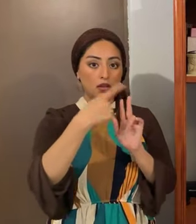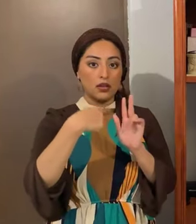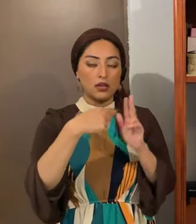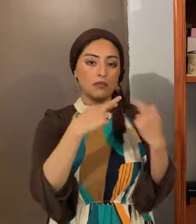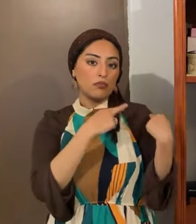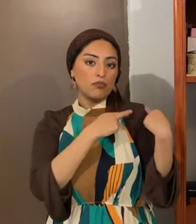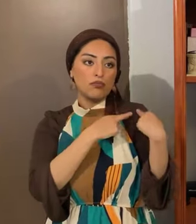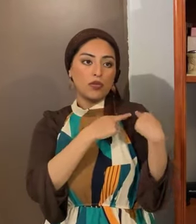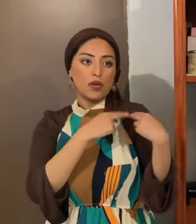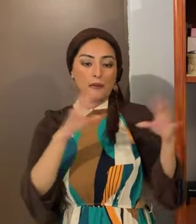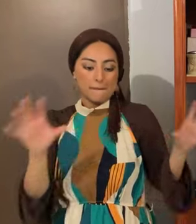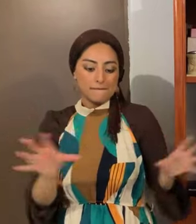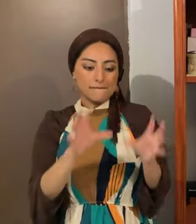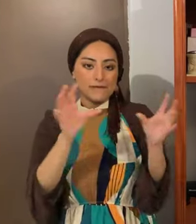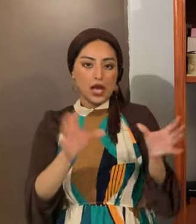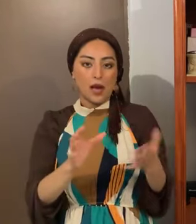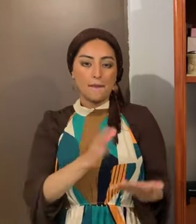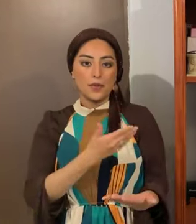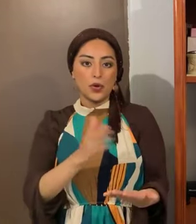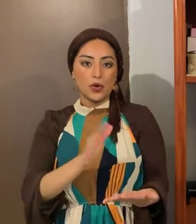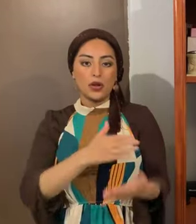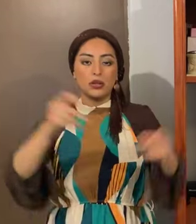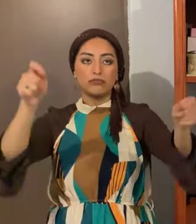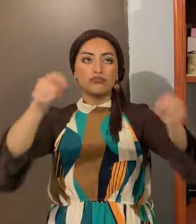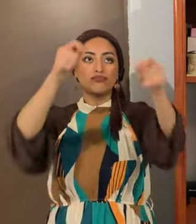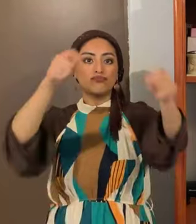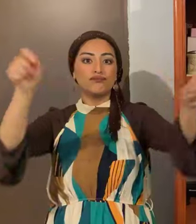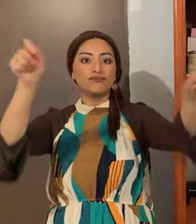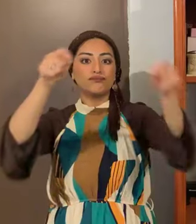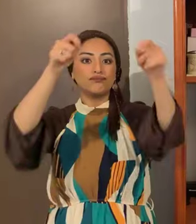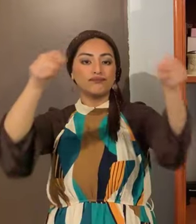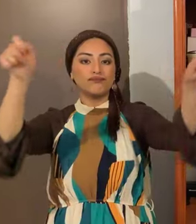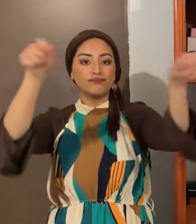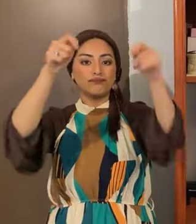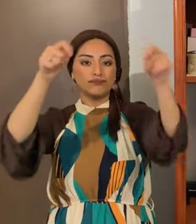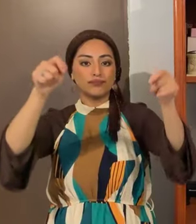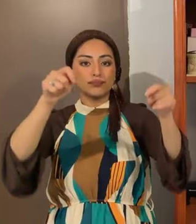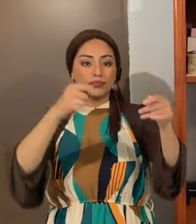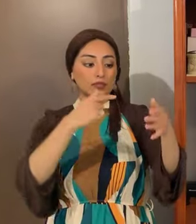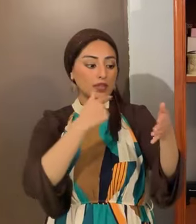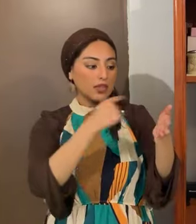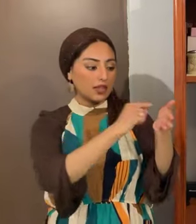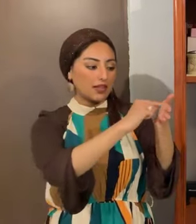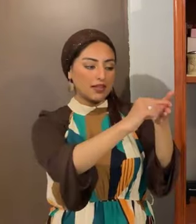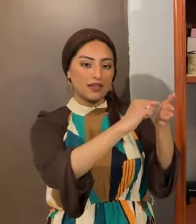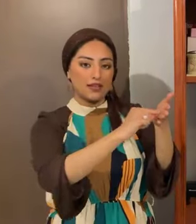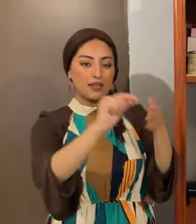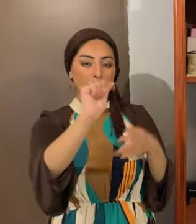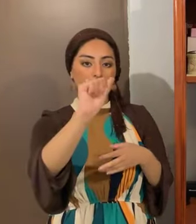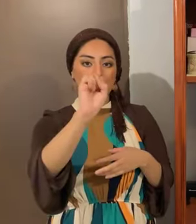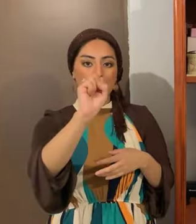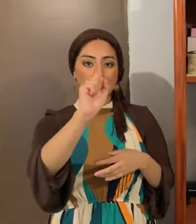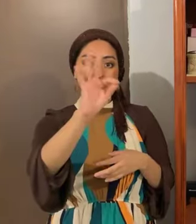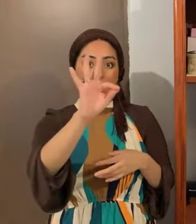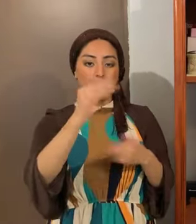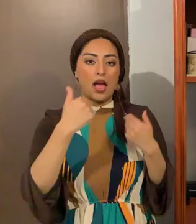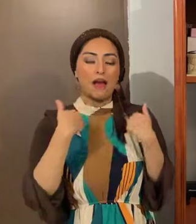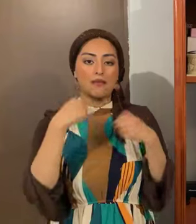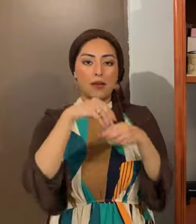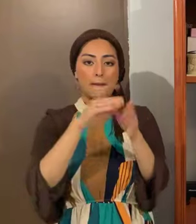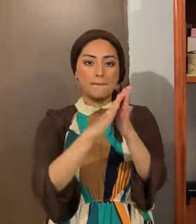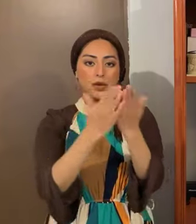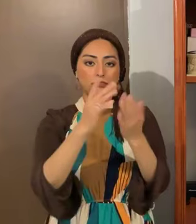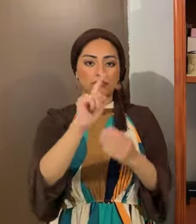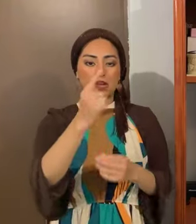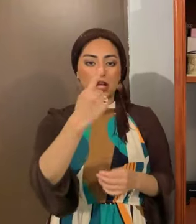organizar. Por ejemplo, en el caso de Asaf, ellos están mencionados, Asaf, Emán y Etán están mencionados en el libro de Primera de